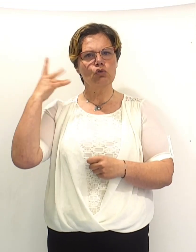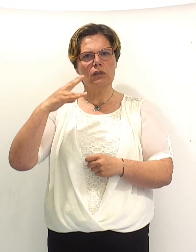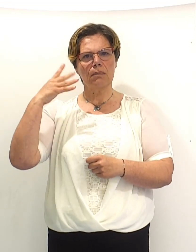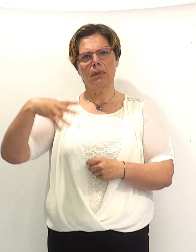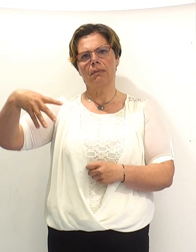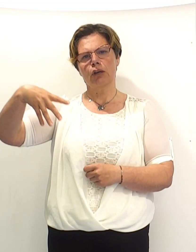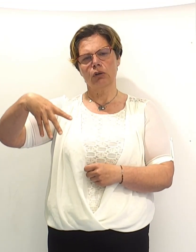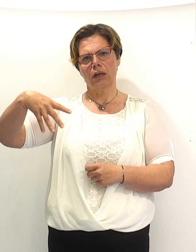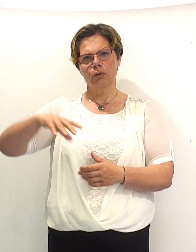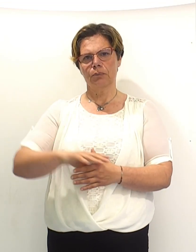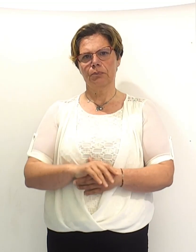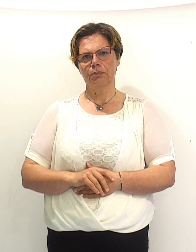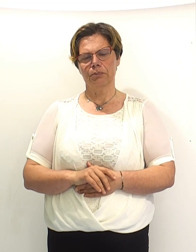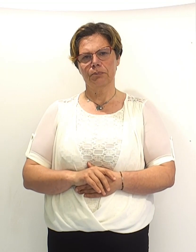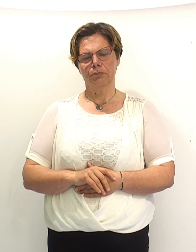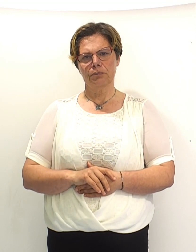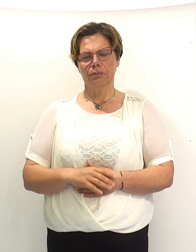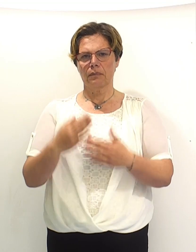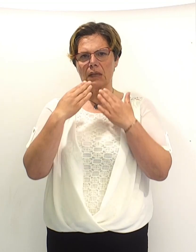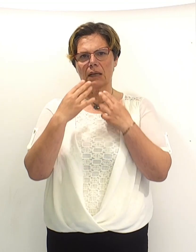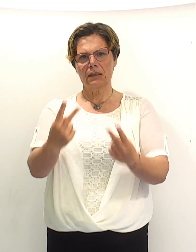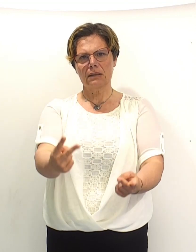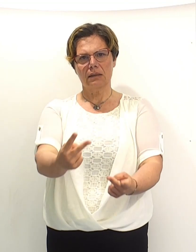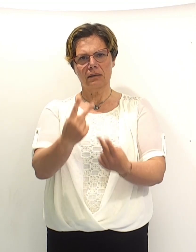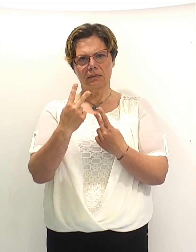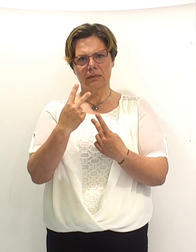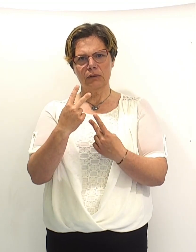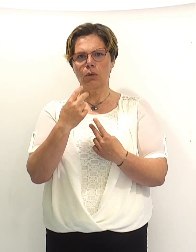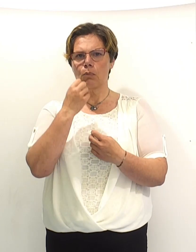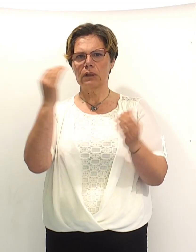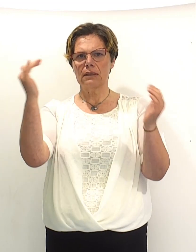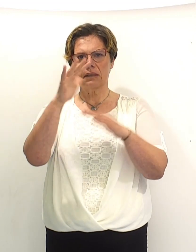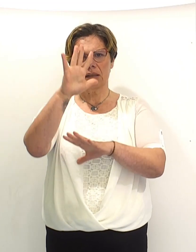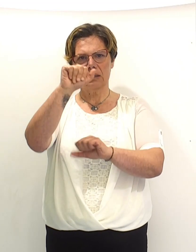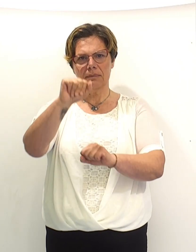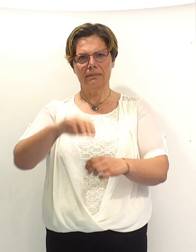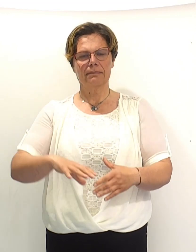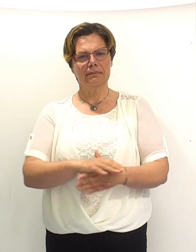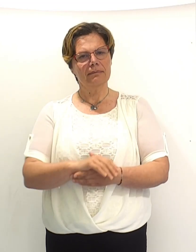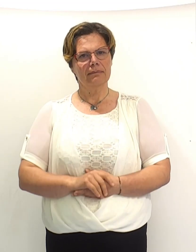Grazie per averci seguito e buona serata.